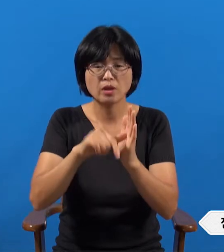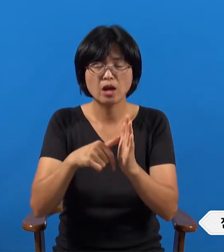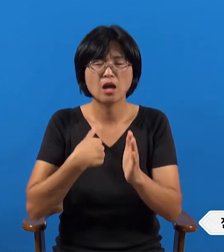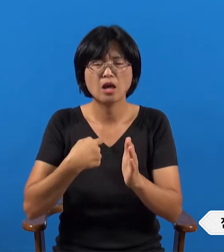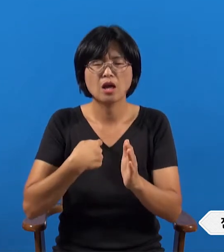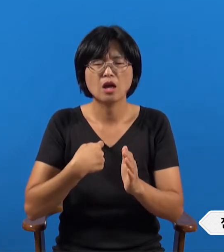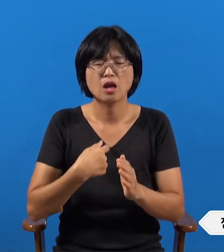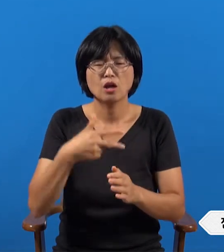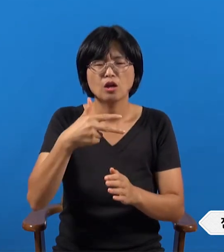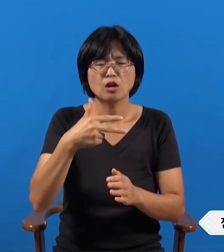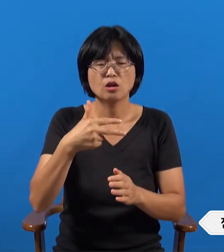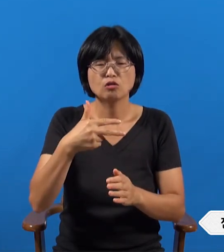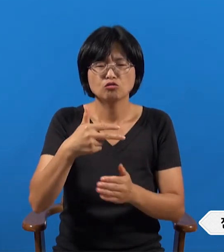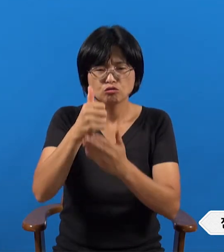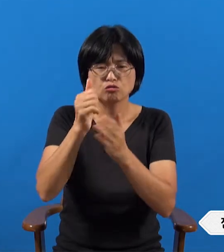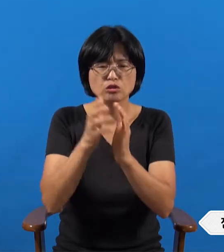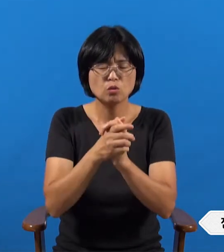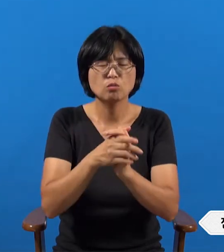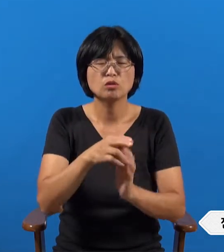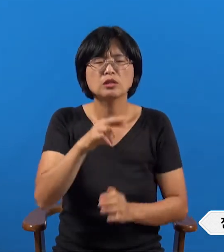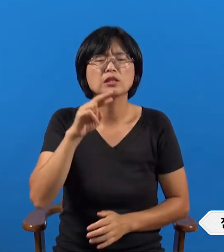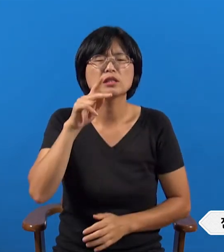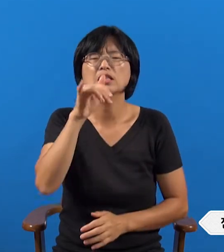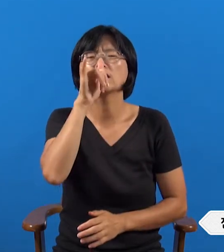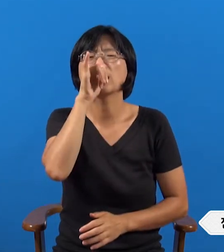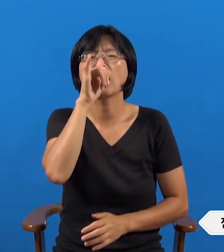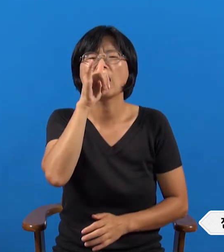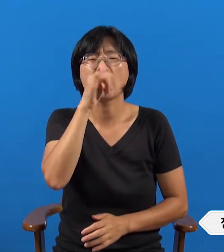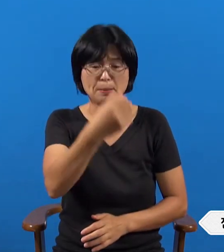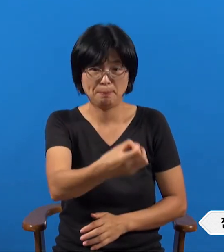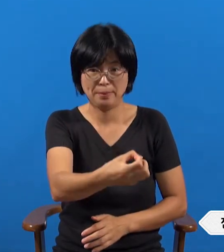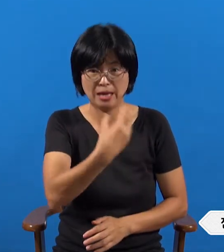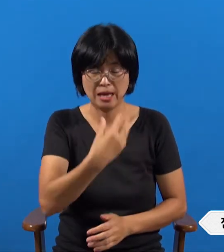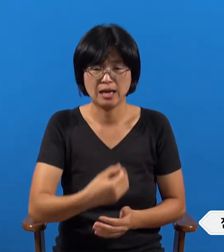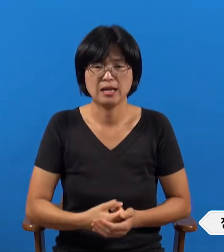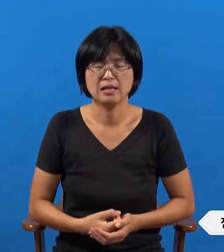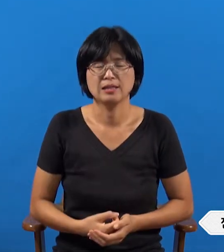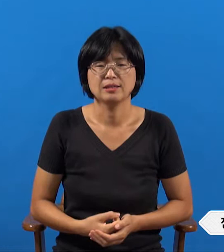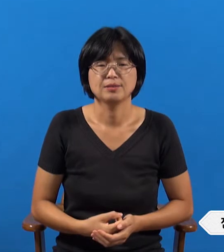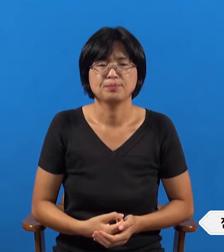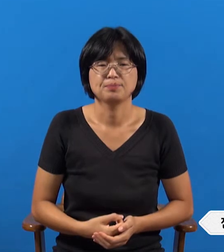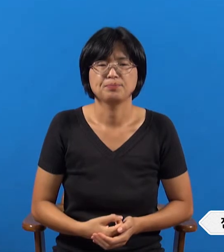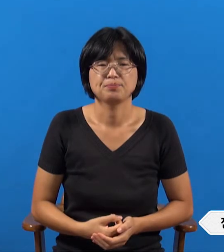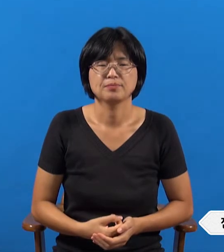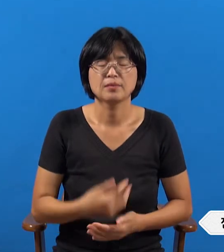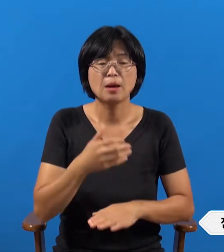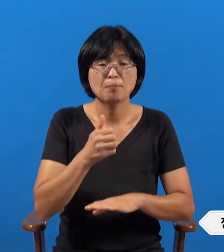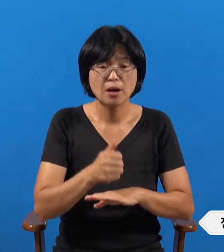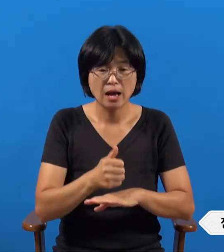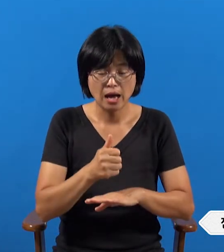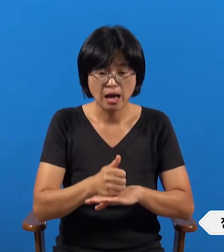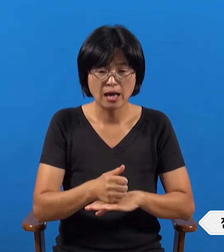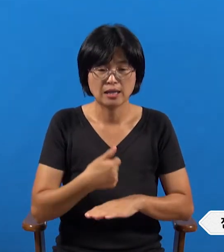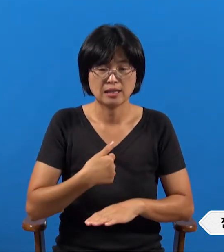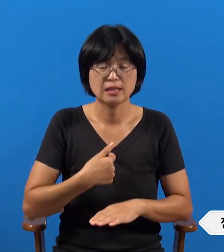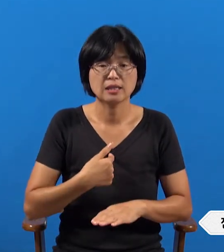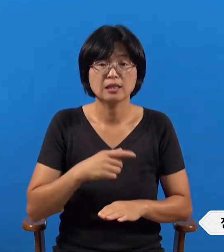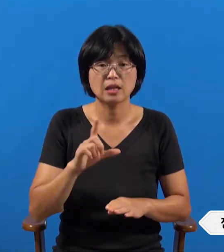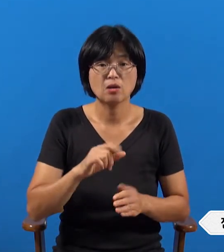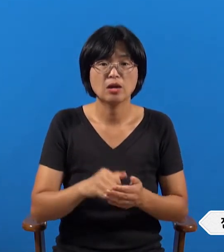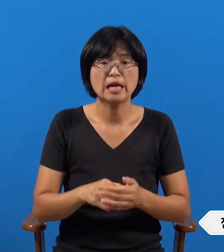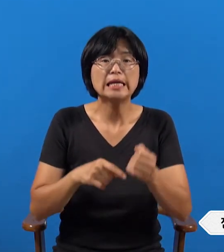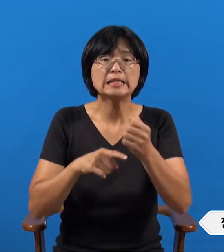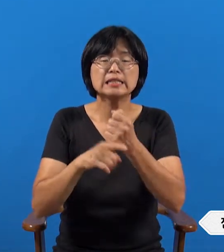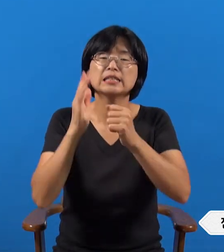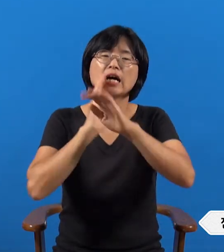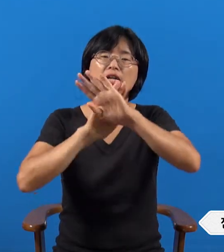끝내는데, 주기도문 할 때 제가 주기도문을 틀리게 했다는 겁니다. 그 얘기를 들어보니까 마지막